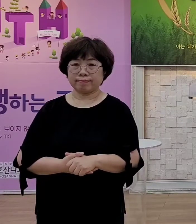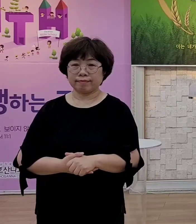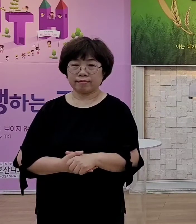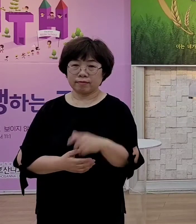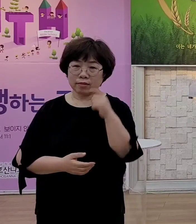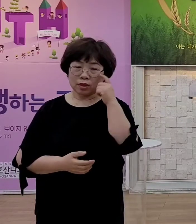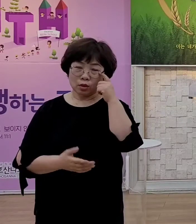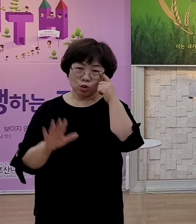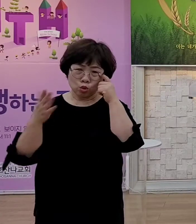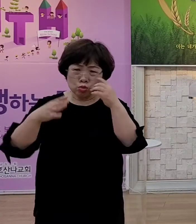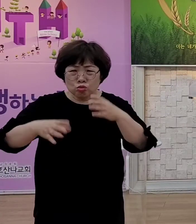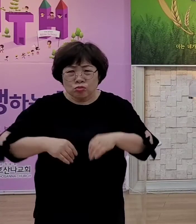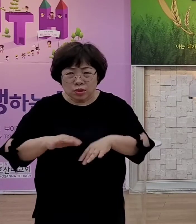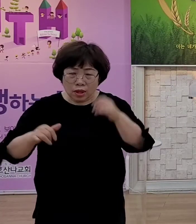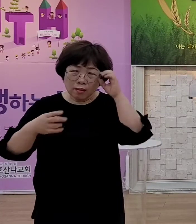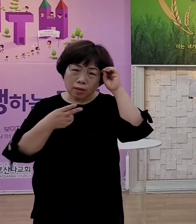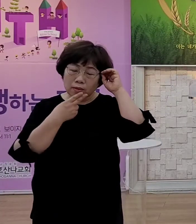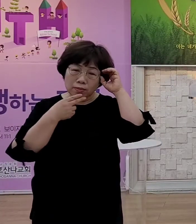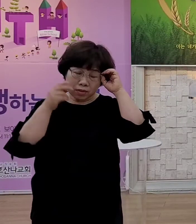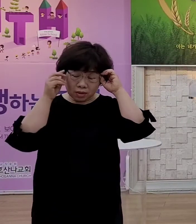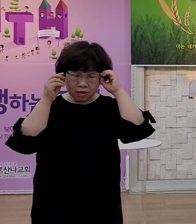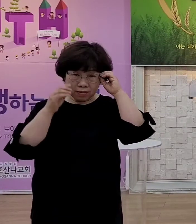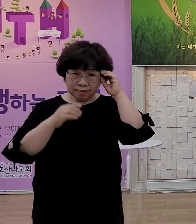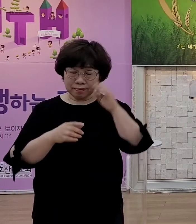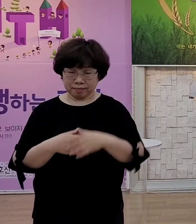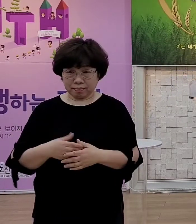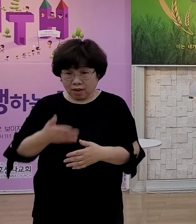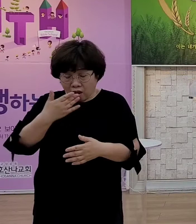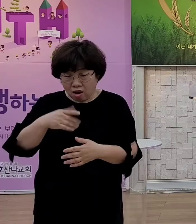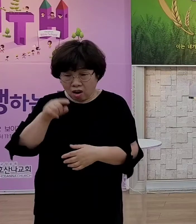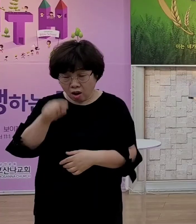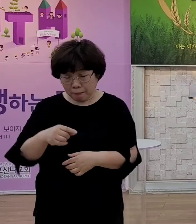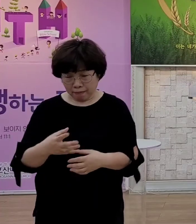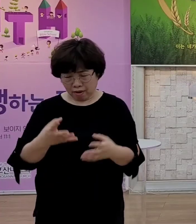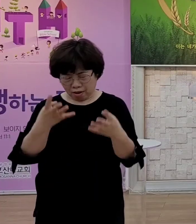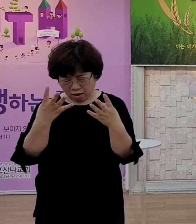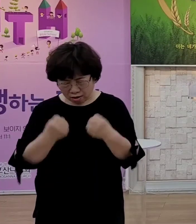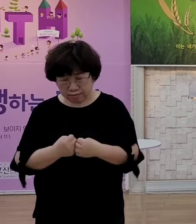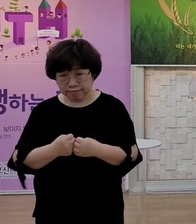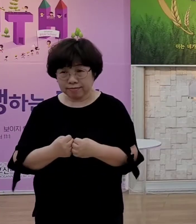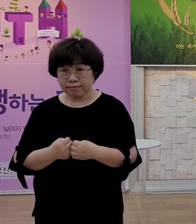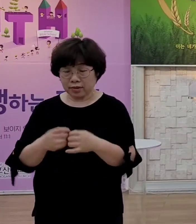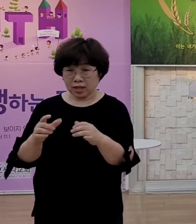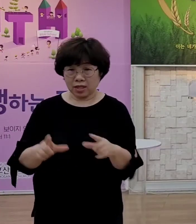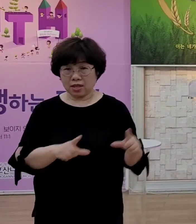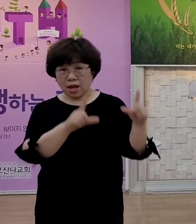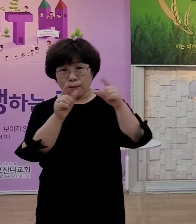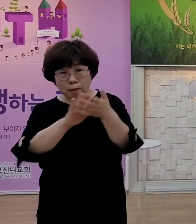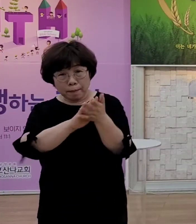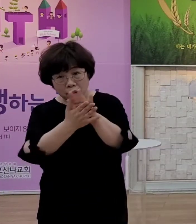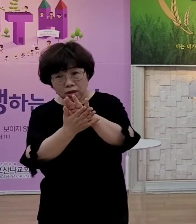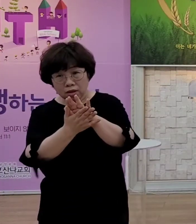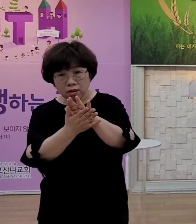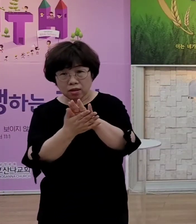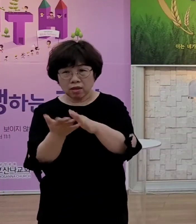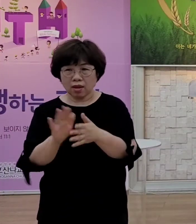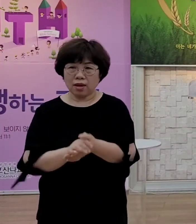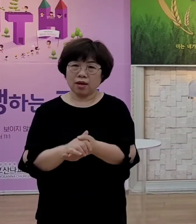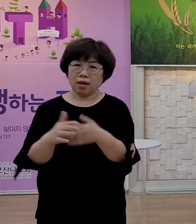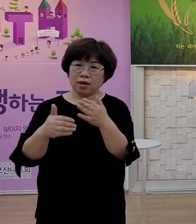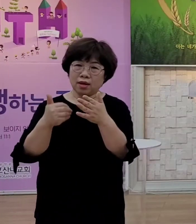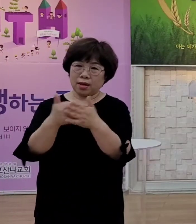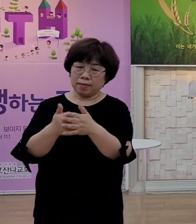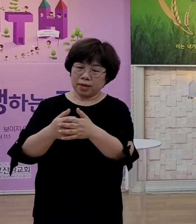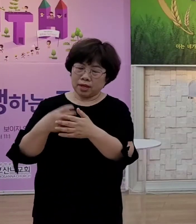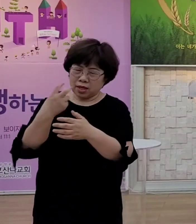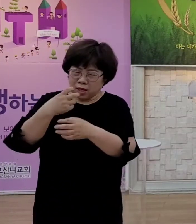있냐고. 먹는 것이 넘쳐나고 최소한 밥을 먹고 살게 된 이런 생활 속에서 하나님께서 지켜주신